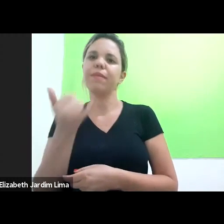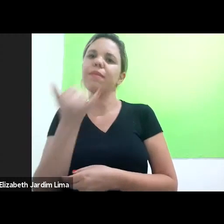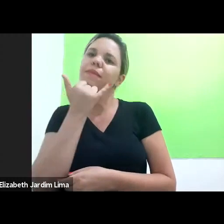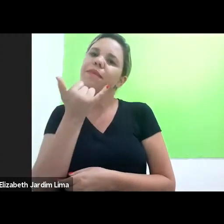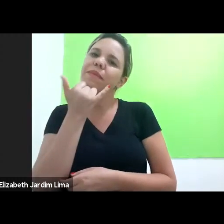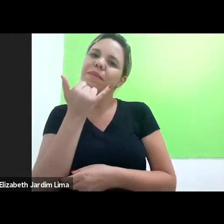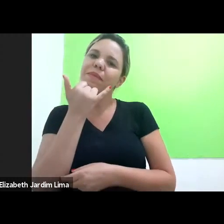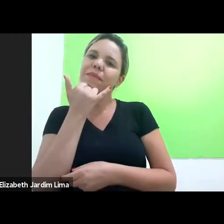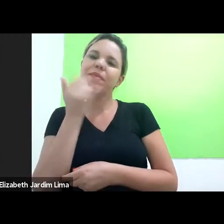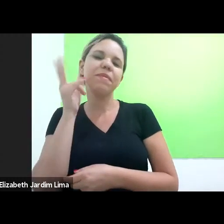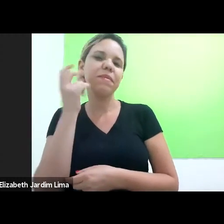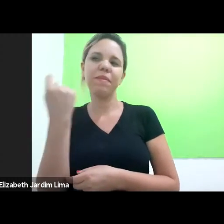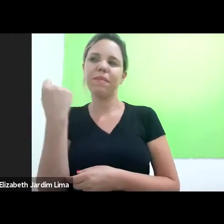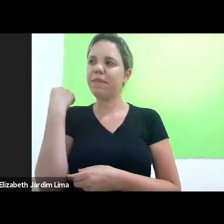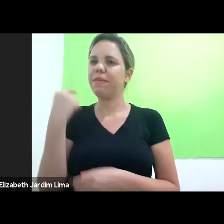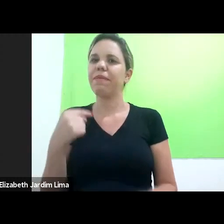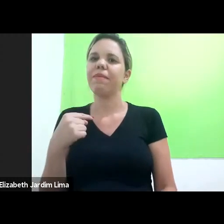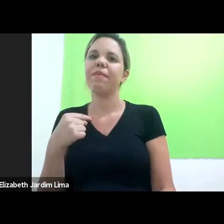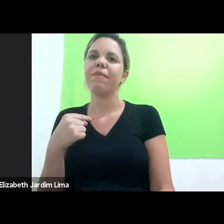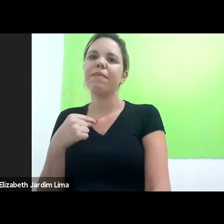aí